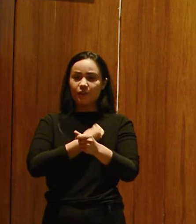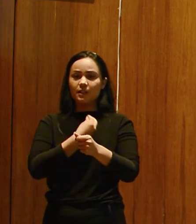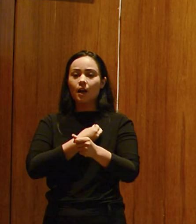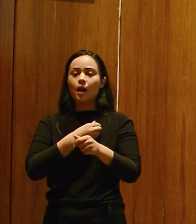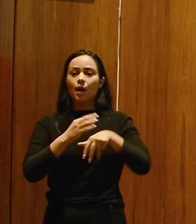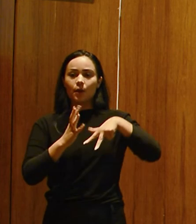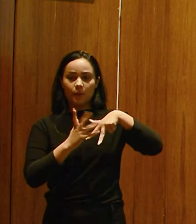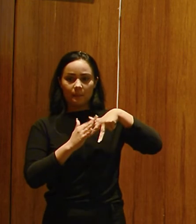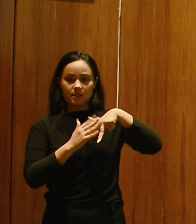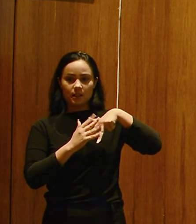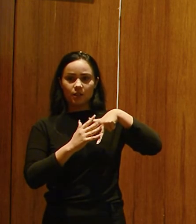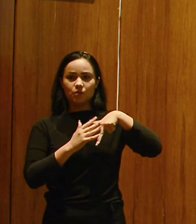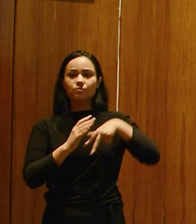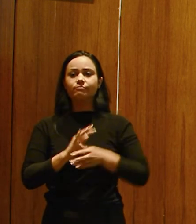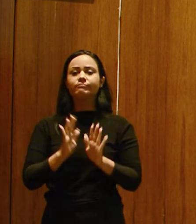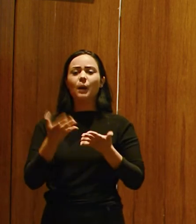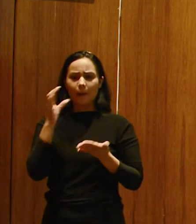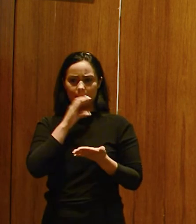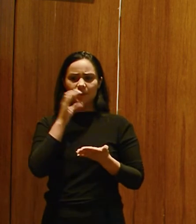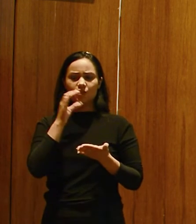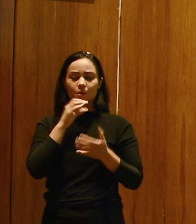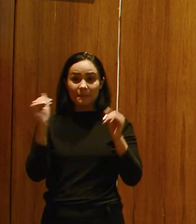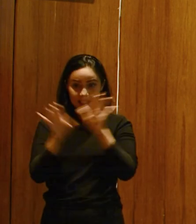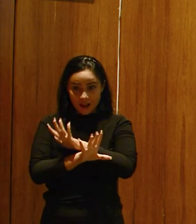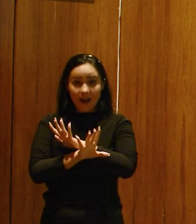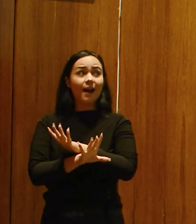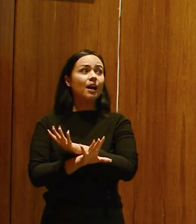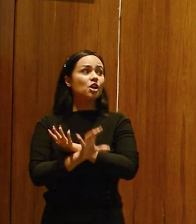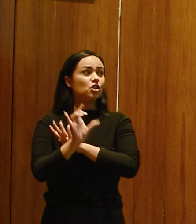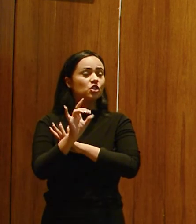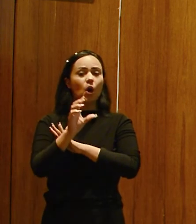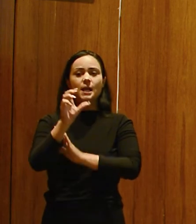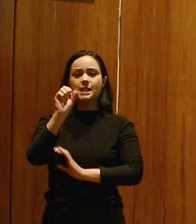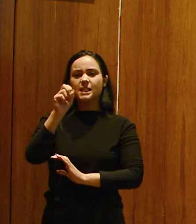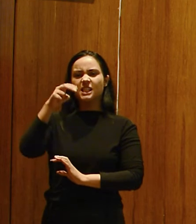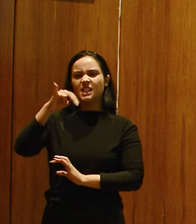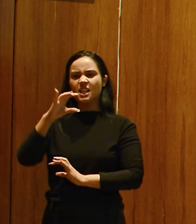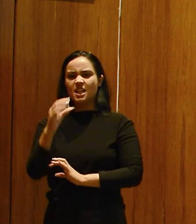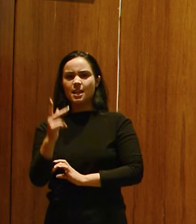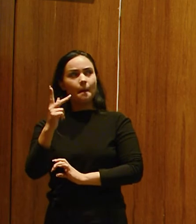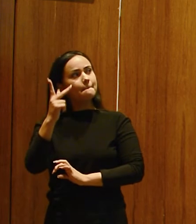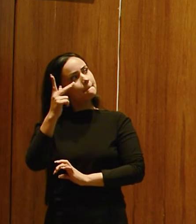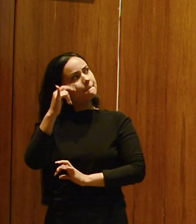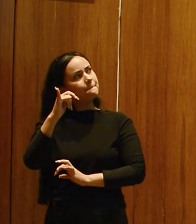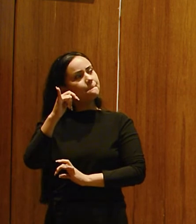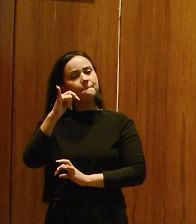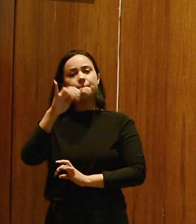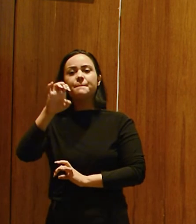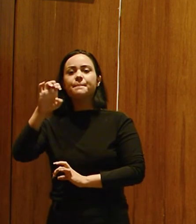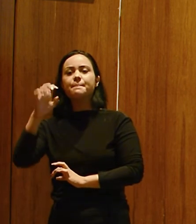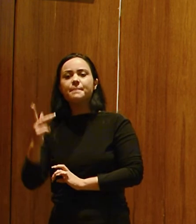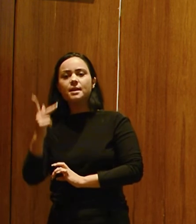pacientes. Então, rapidinho aqui para encerrar, só um sneak peek da pesquisa que está em andamento,